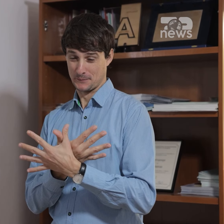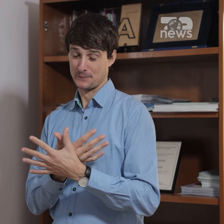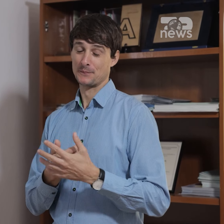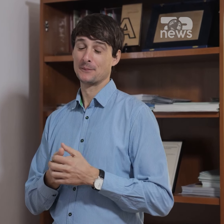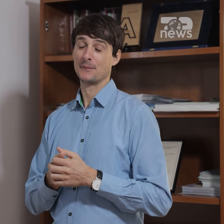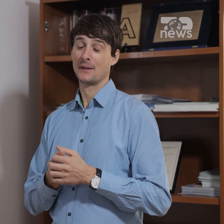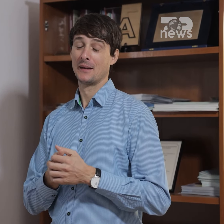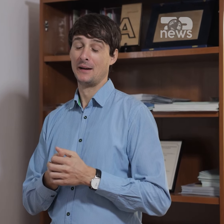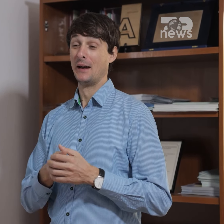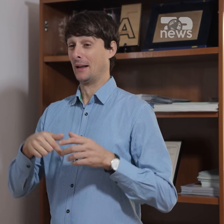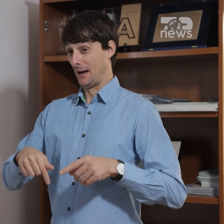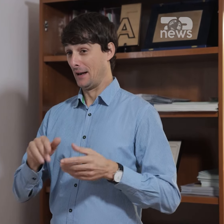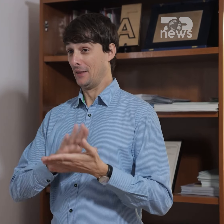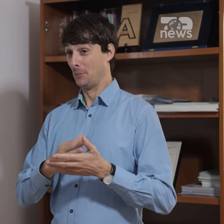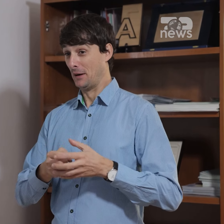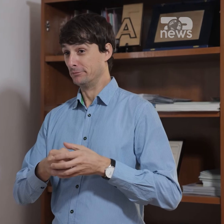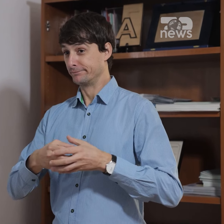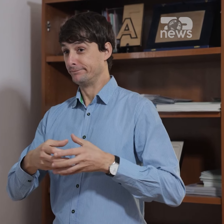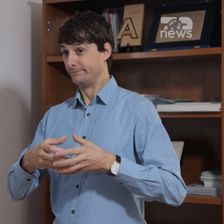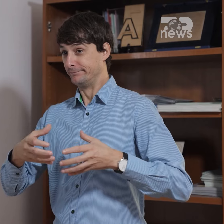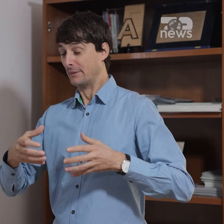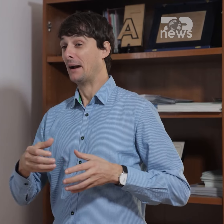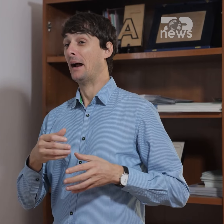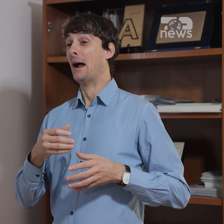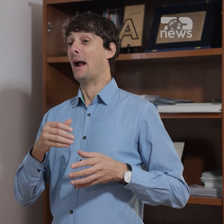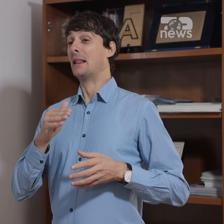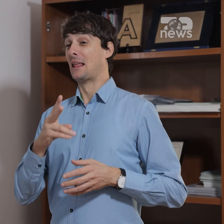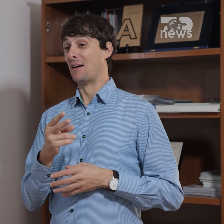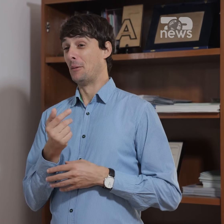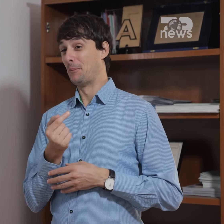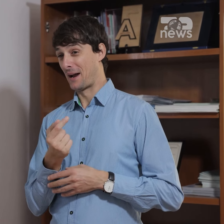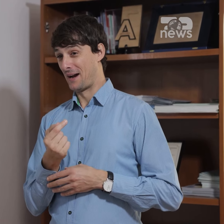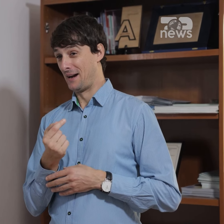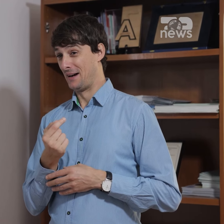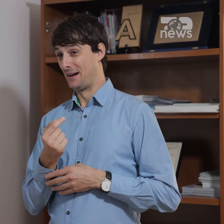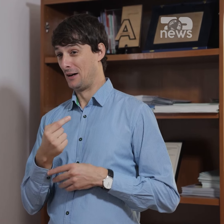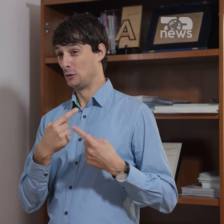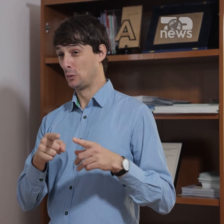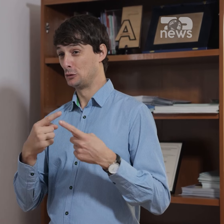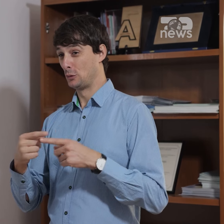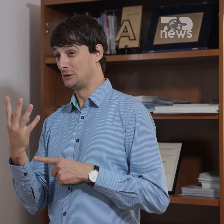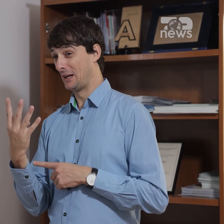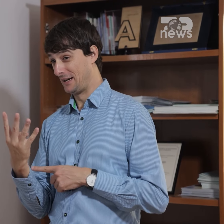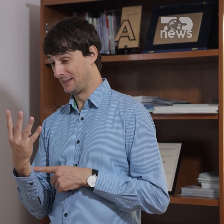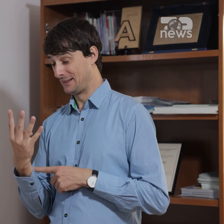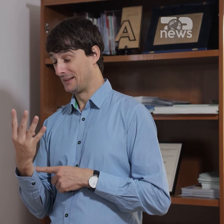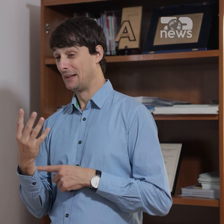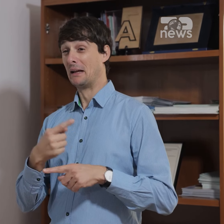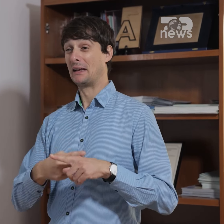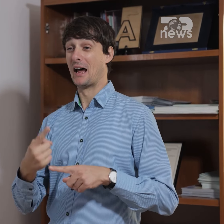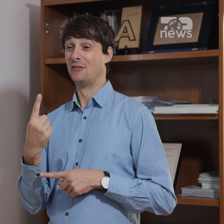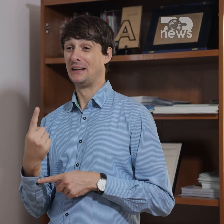gjithë televizionet. Por falë bashkëpunimit me AMN, ne kemi rënë dhe akord që